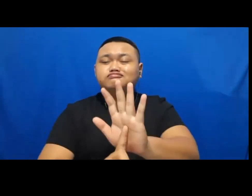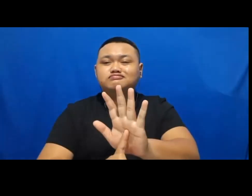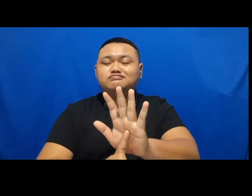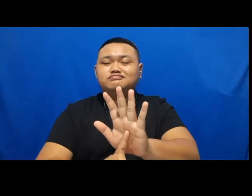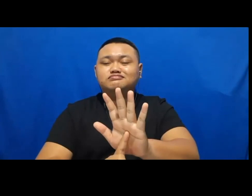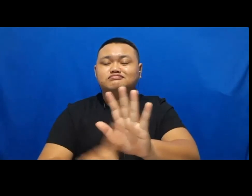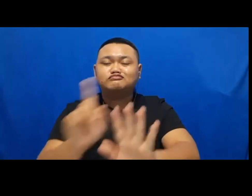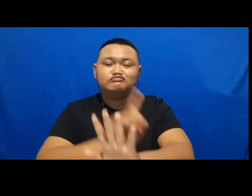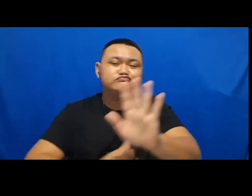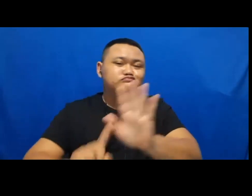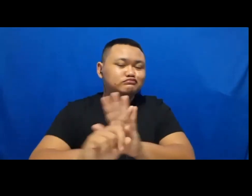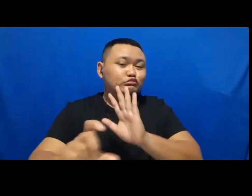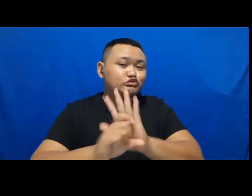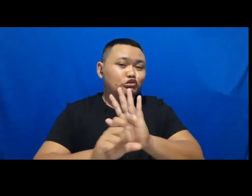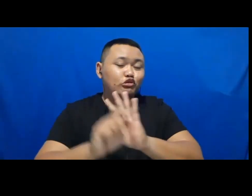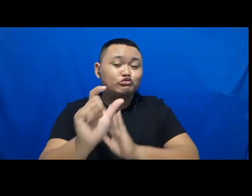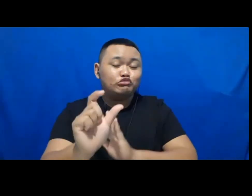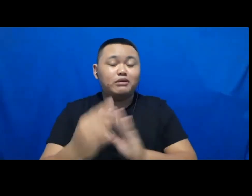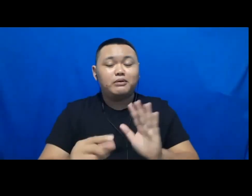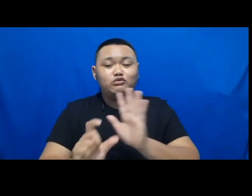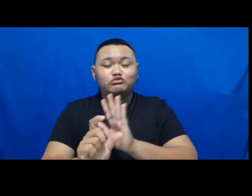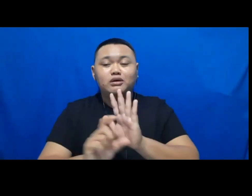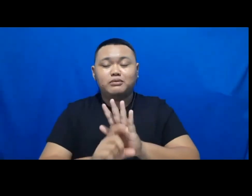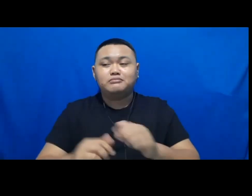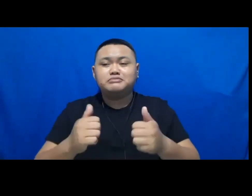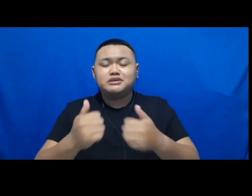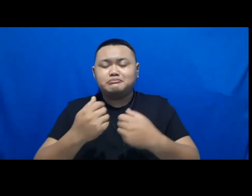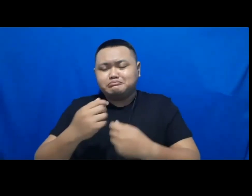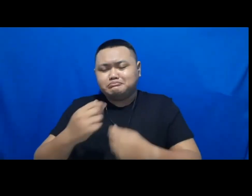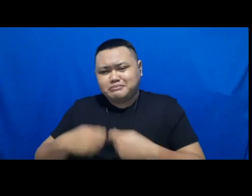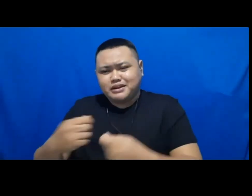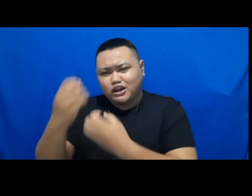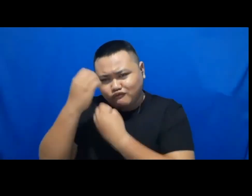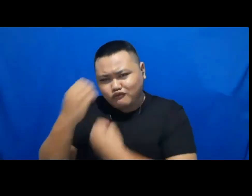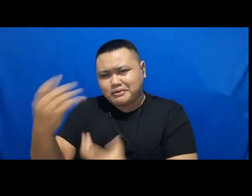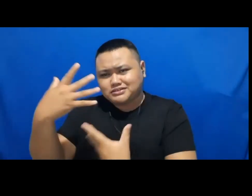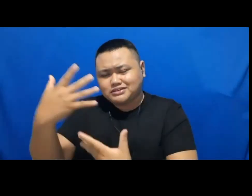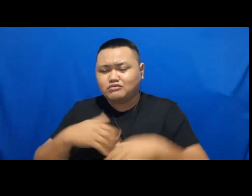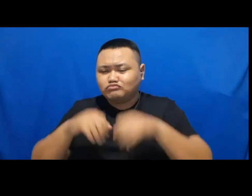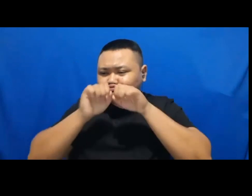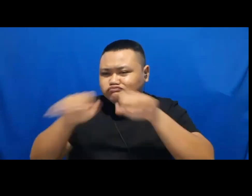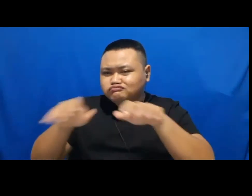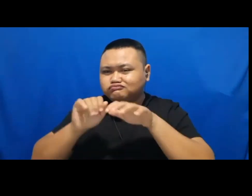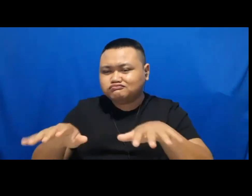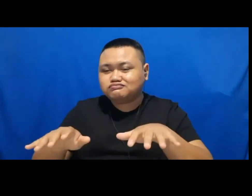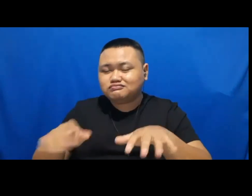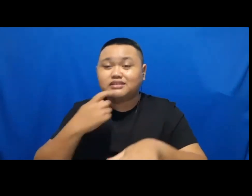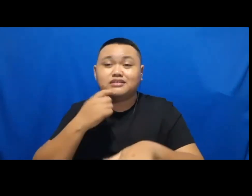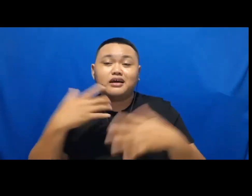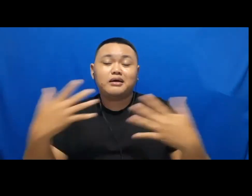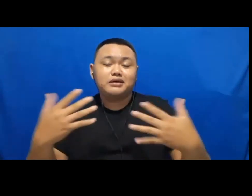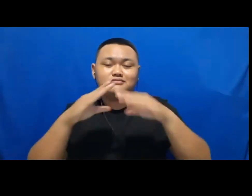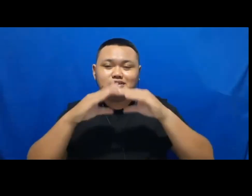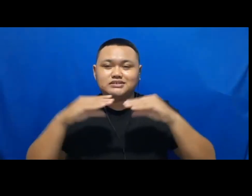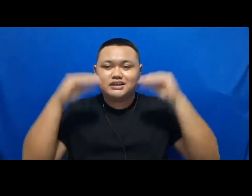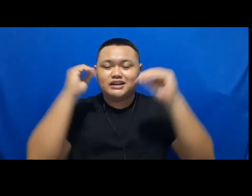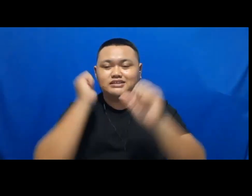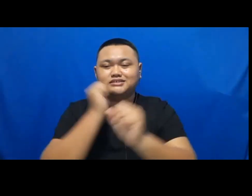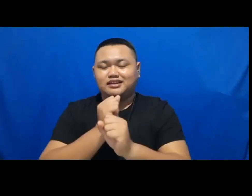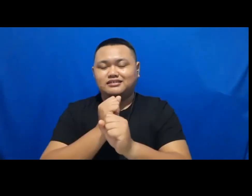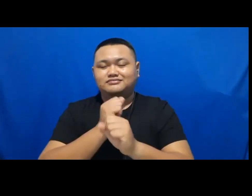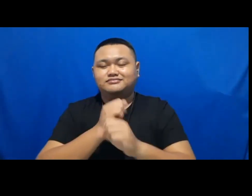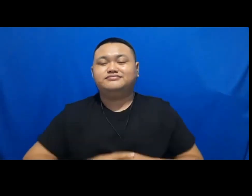yang mendapatkan posisi itu atau laki-laki selalu mendapatkan posisi itu, padahal itu ruangnya setara. Saya ambil contohnya begini, saya